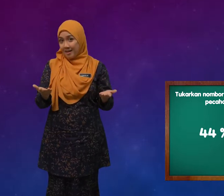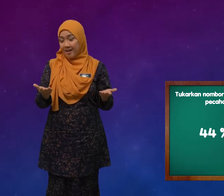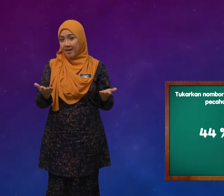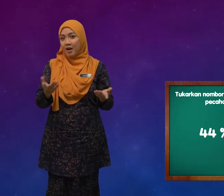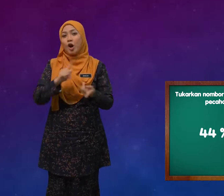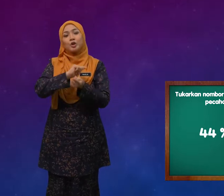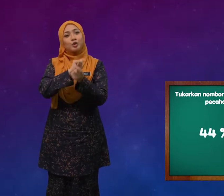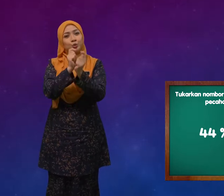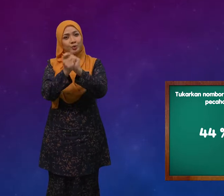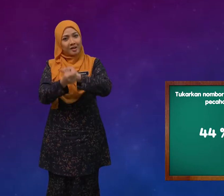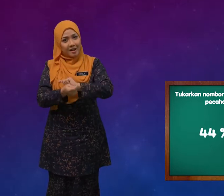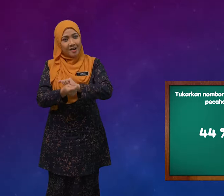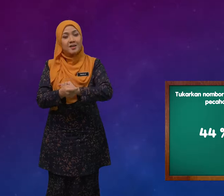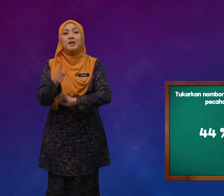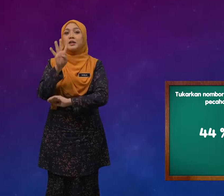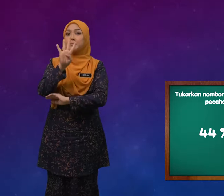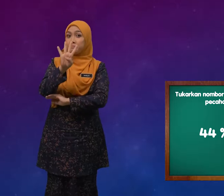bagaimanakah tukar